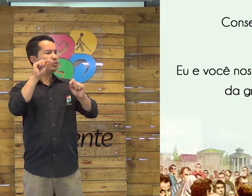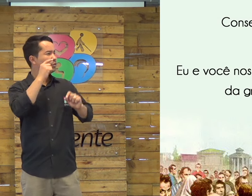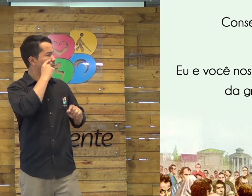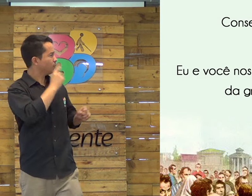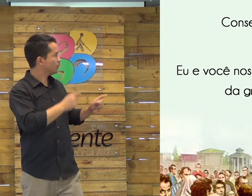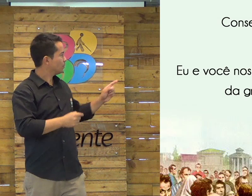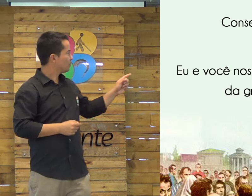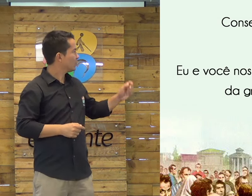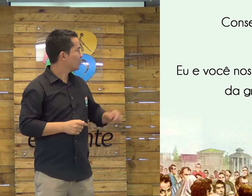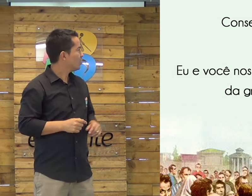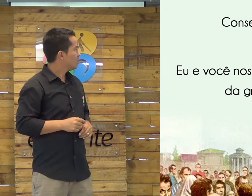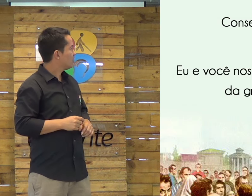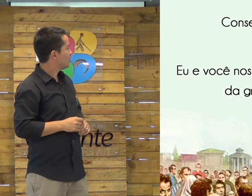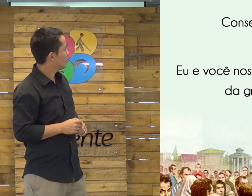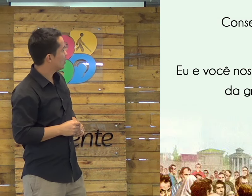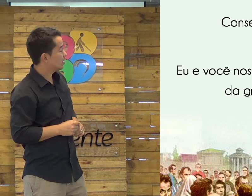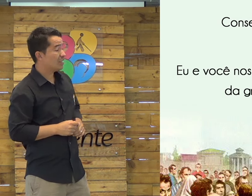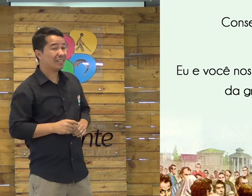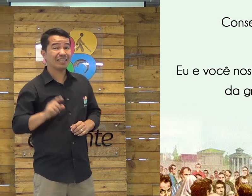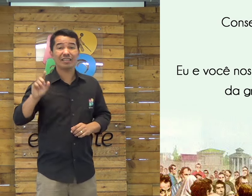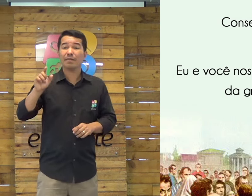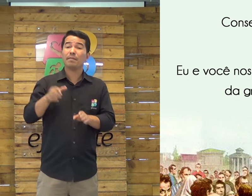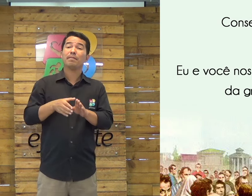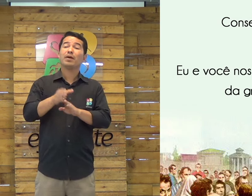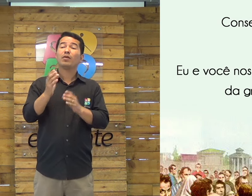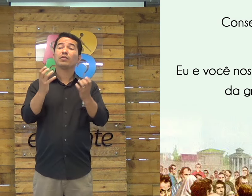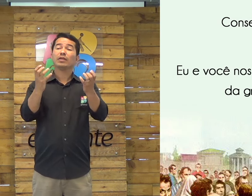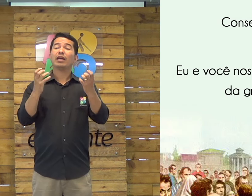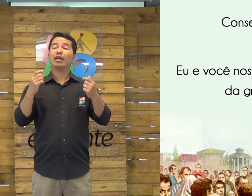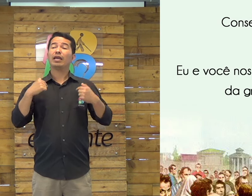Sim. Um conselho que a gente falou também